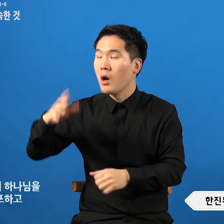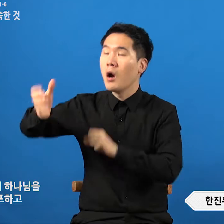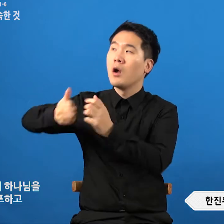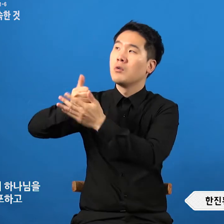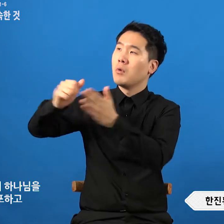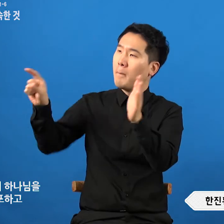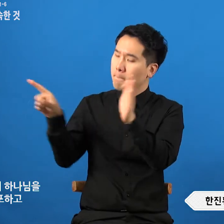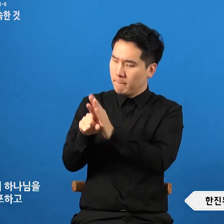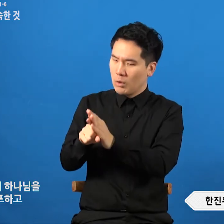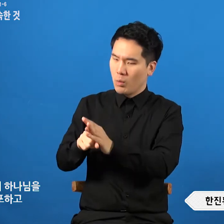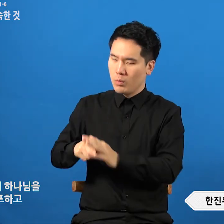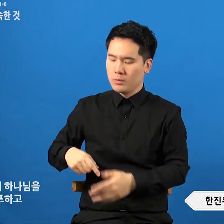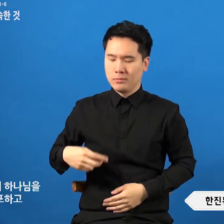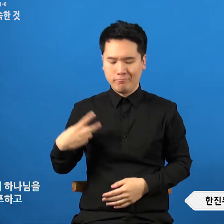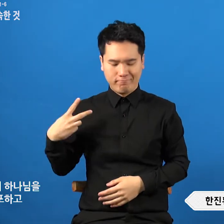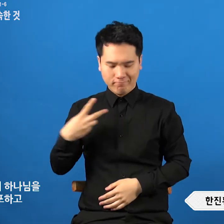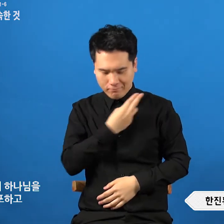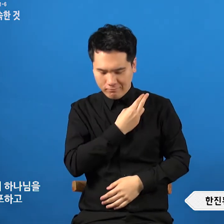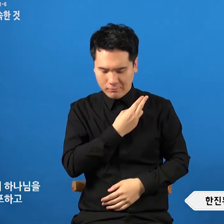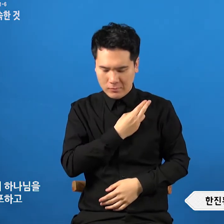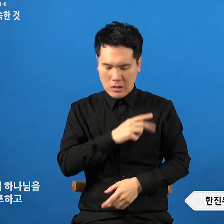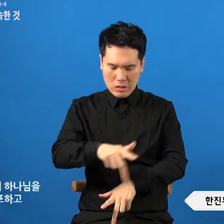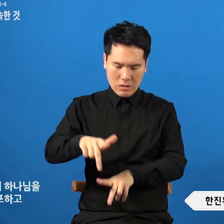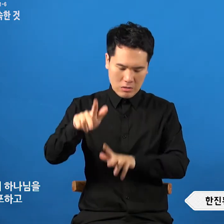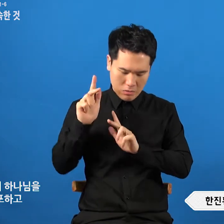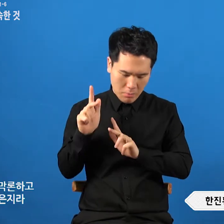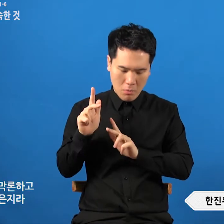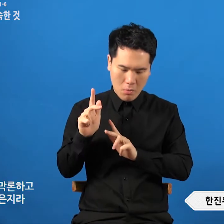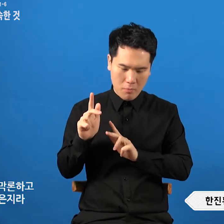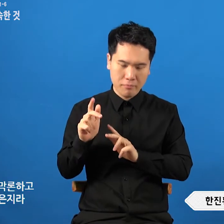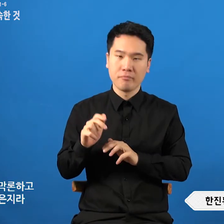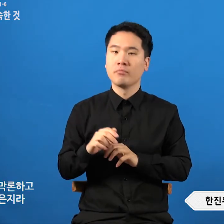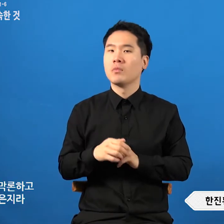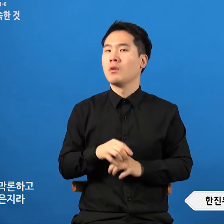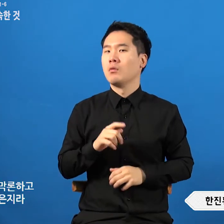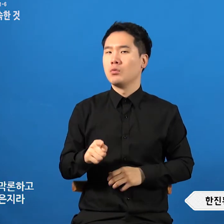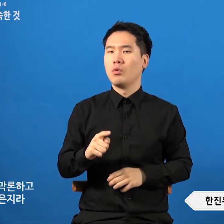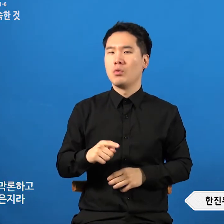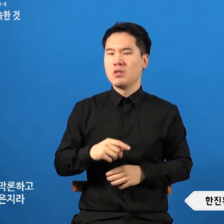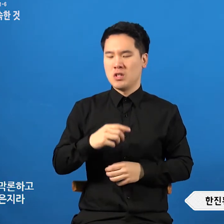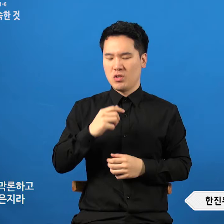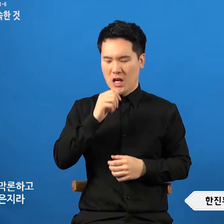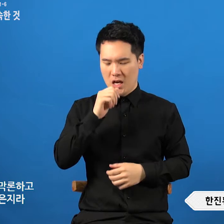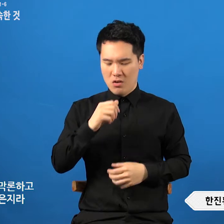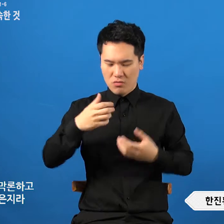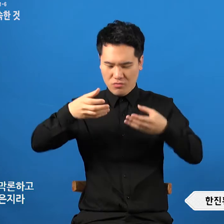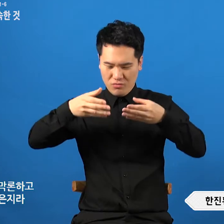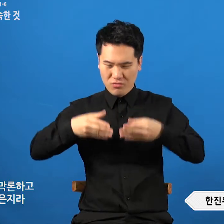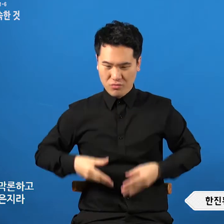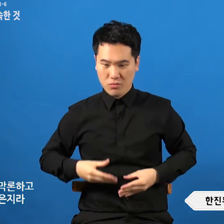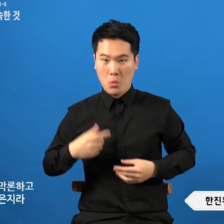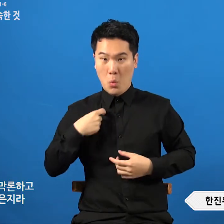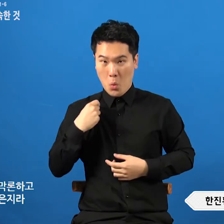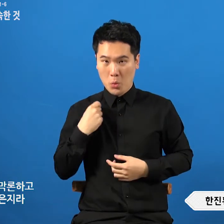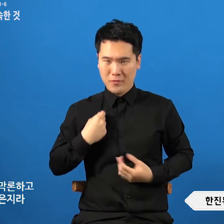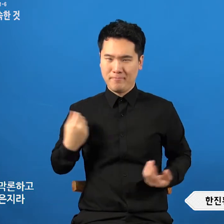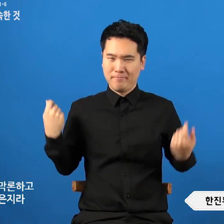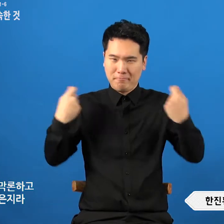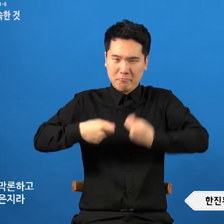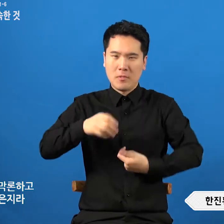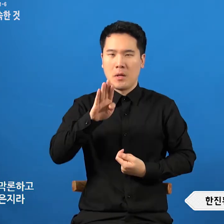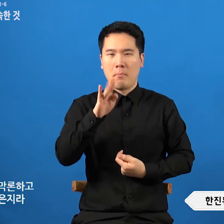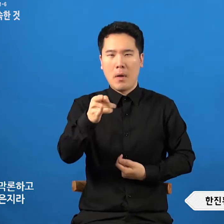선포하고 높고 낮은 자를 막론하고 굵은 베옷을 입은지라. 그 백성들이 금식을